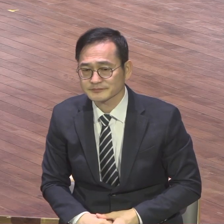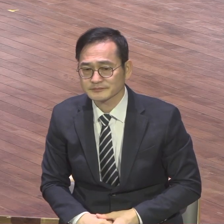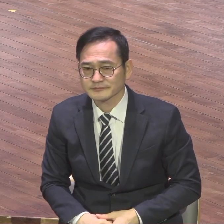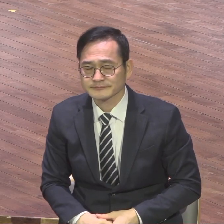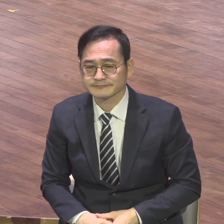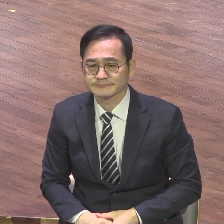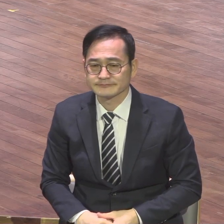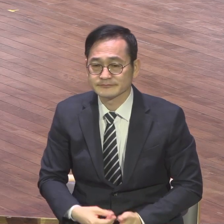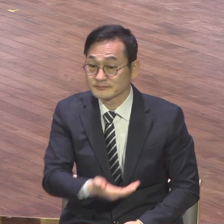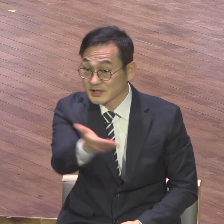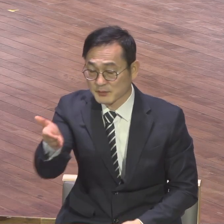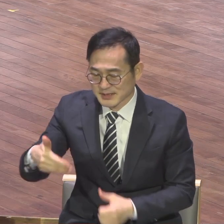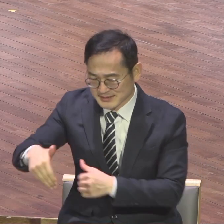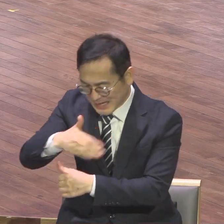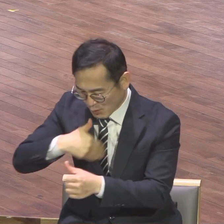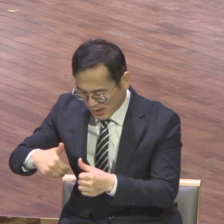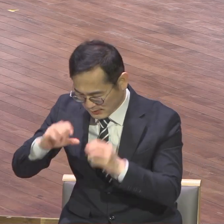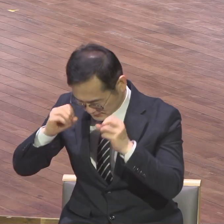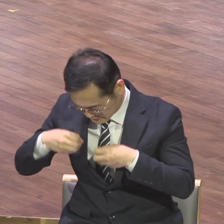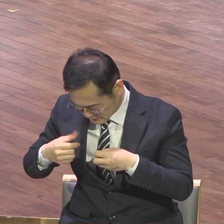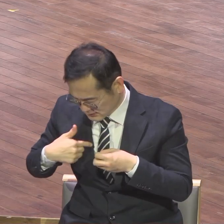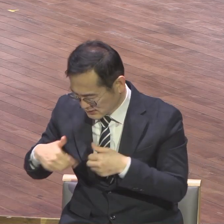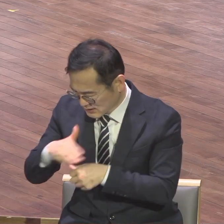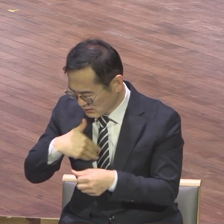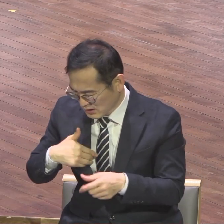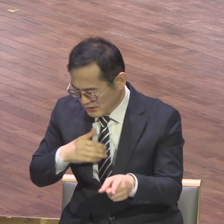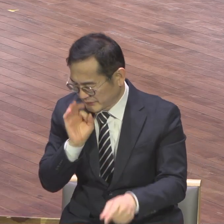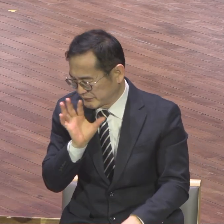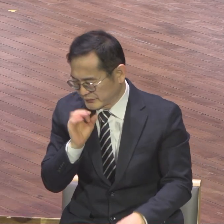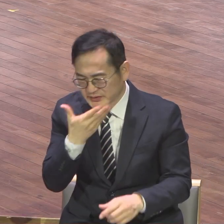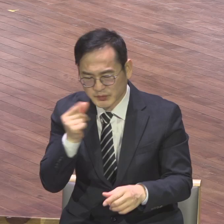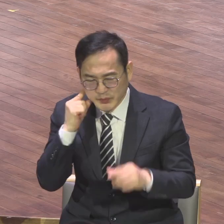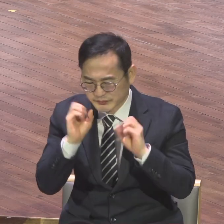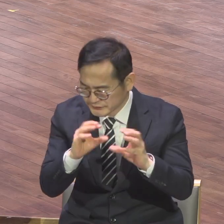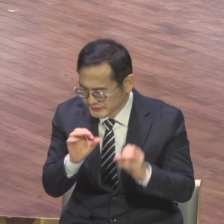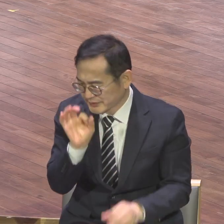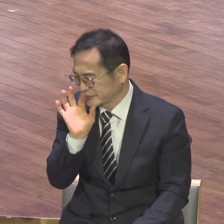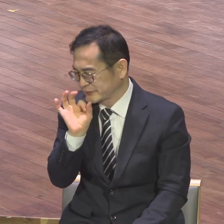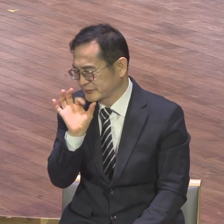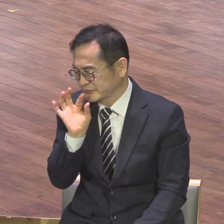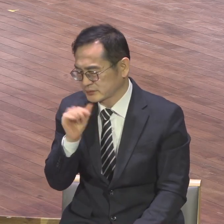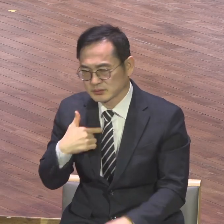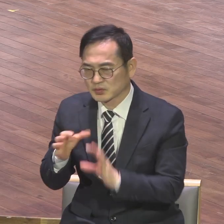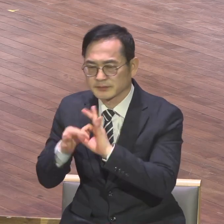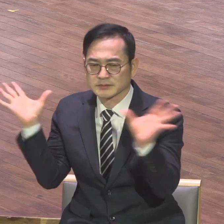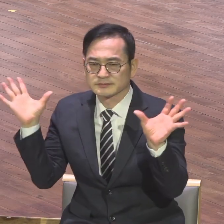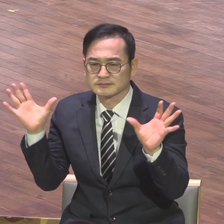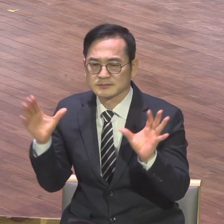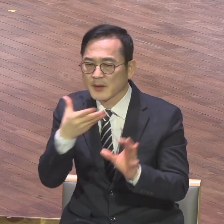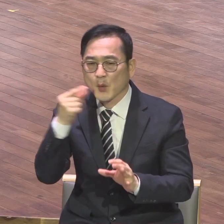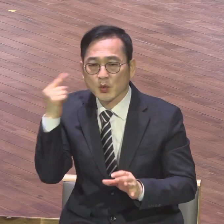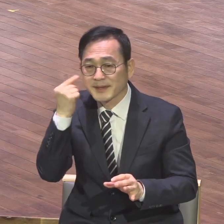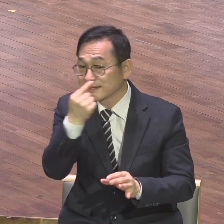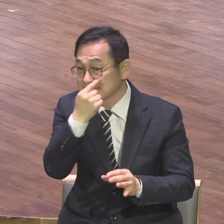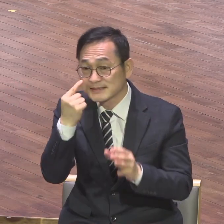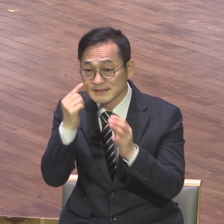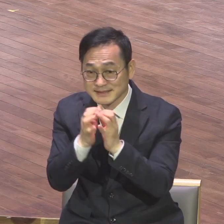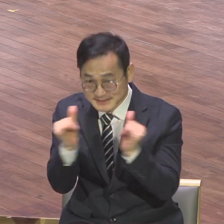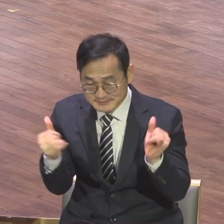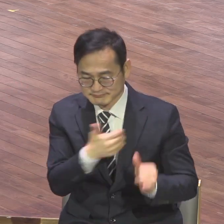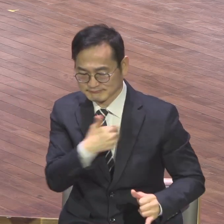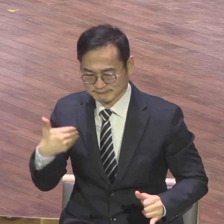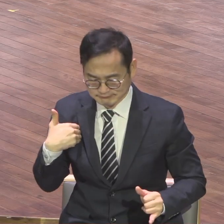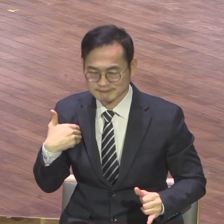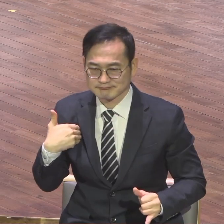환경, 자신의 모습을 다 초월해서 오늘 말씀의 제목처럼 뭐요? 복음의 증인으로 당당히